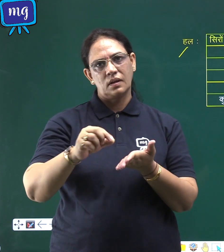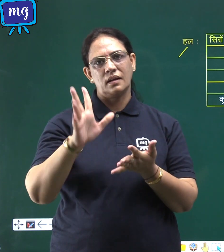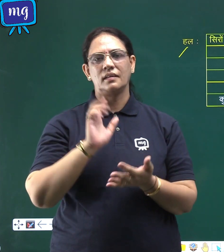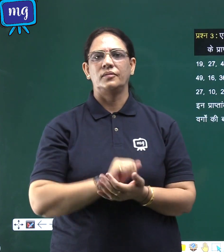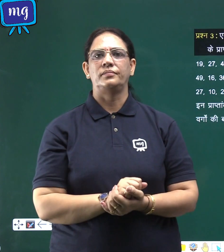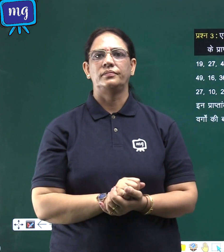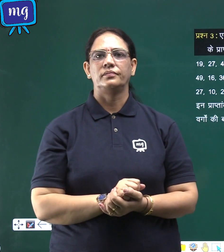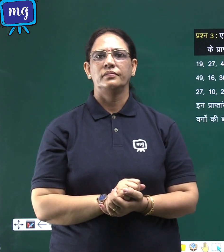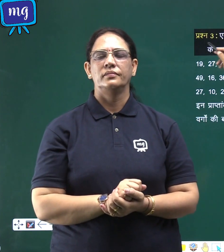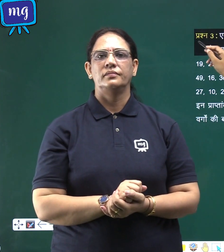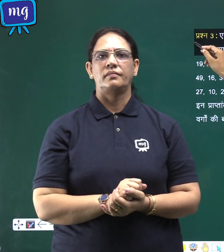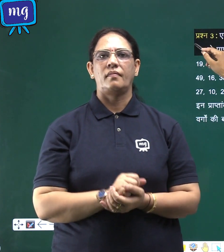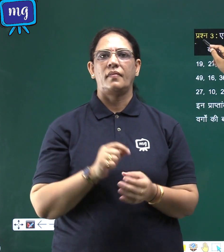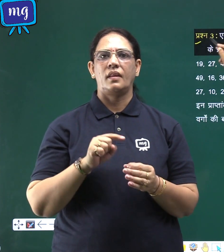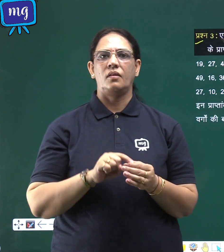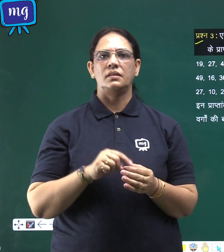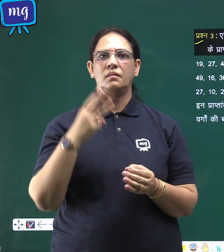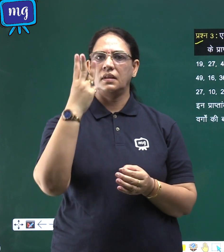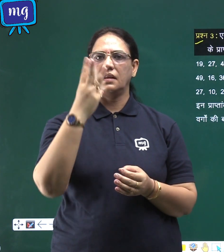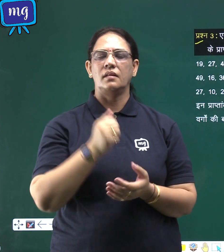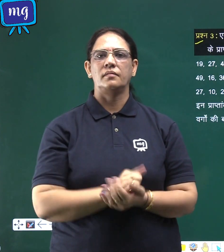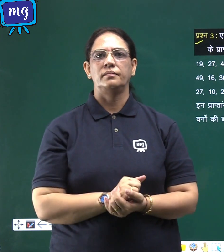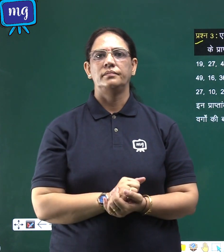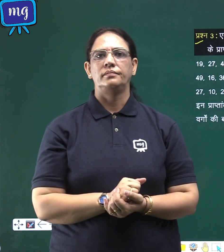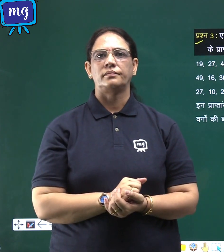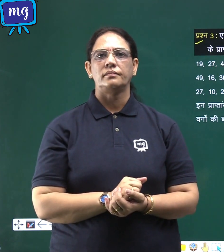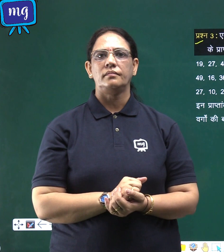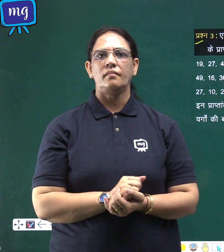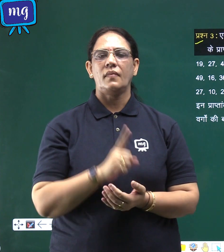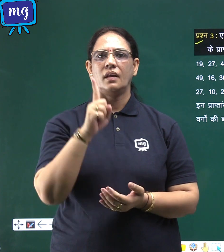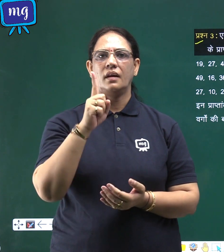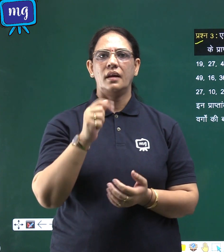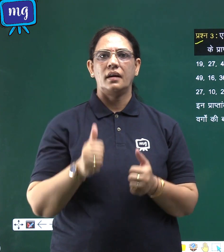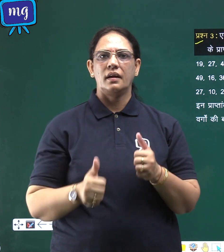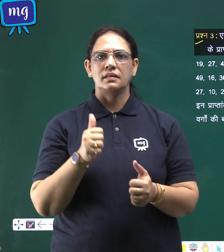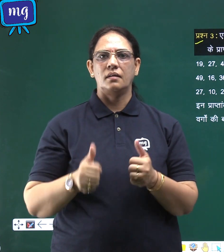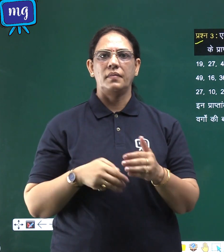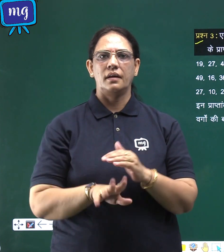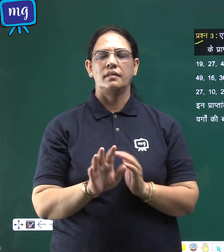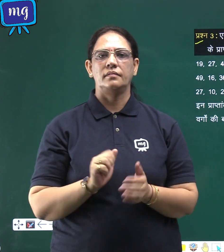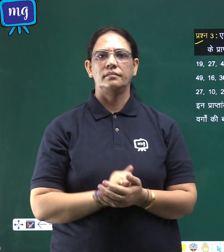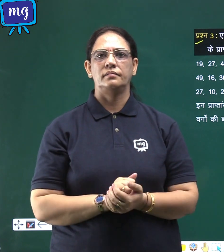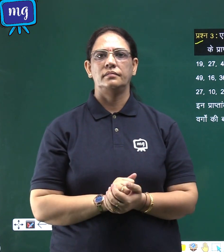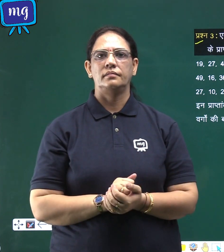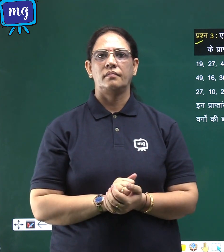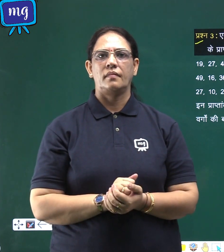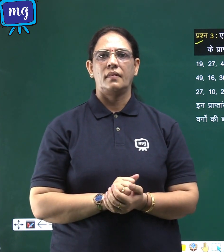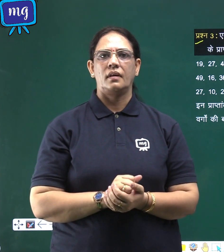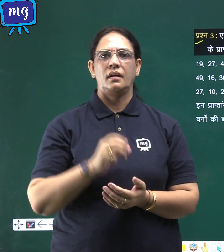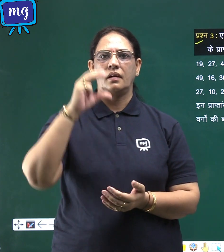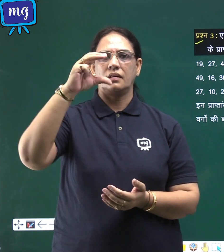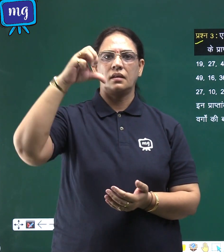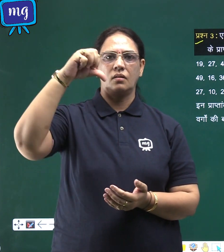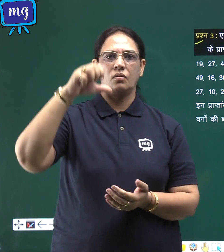प्रिशन नंबर तीन एक परिक्षा में कक्छा नवी